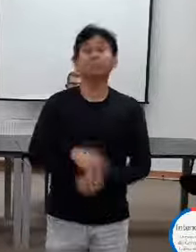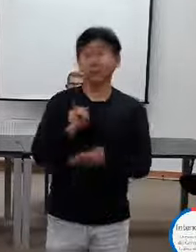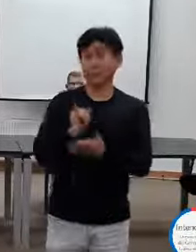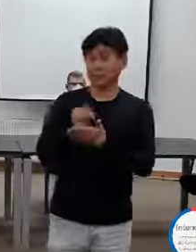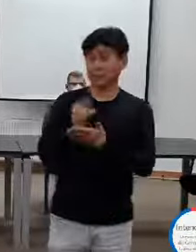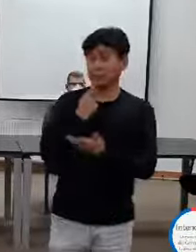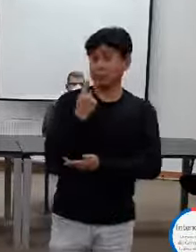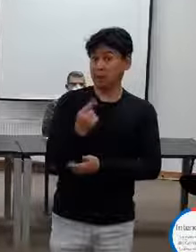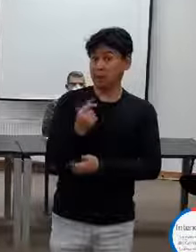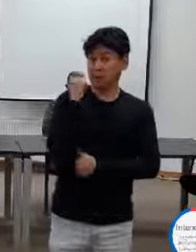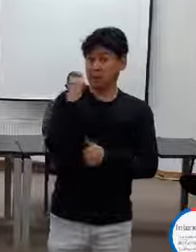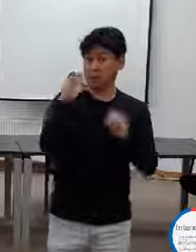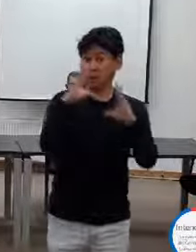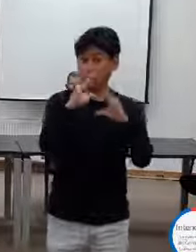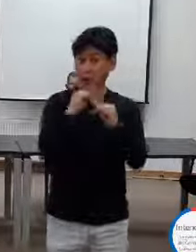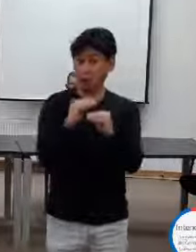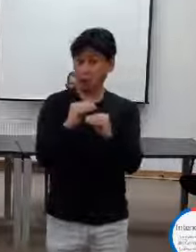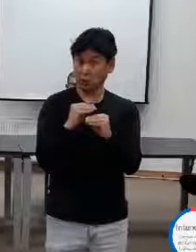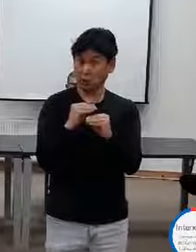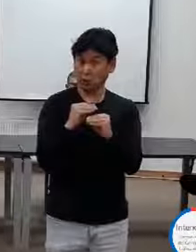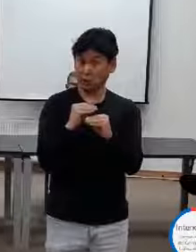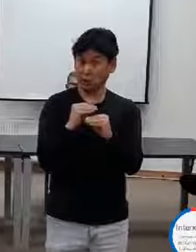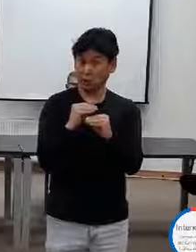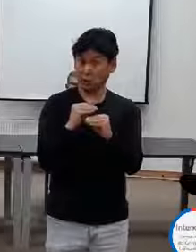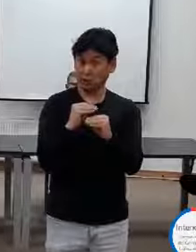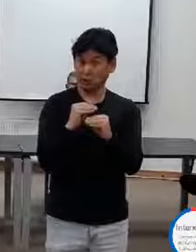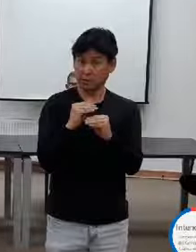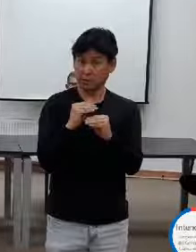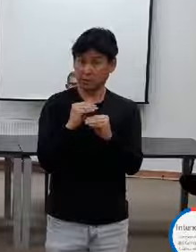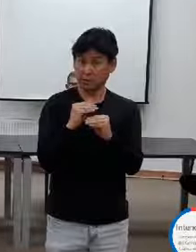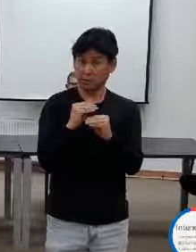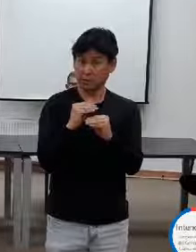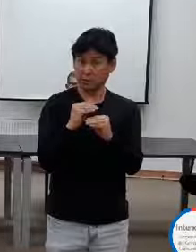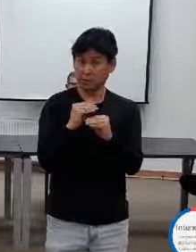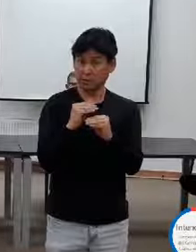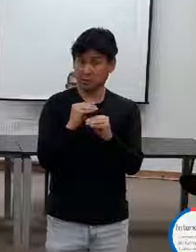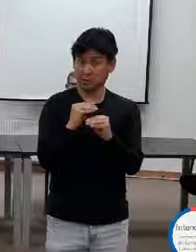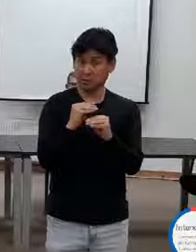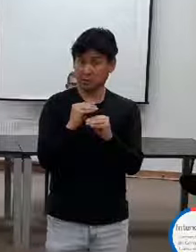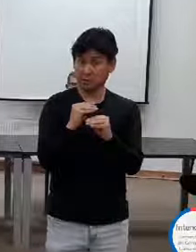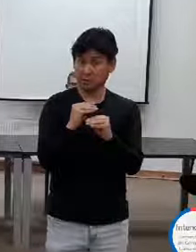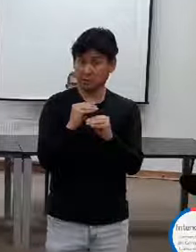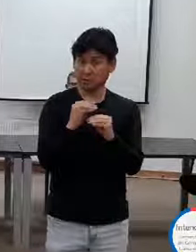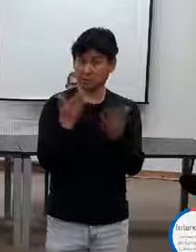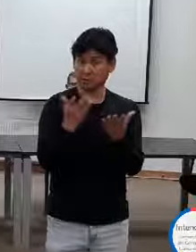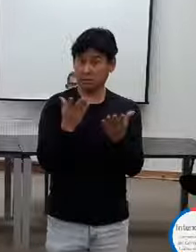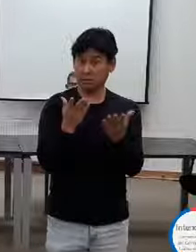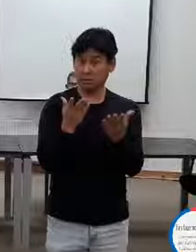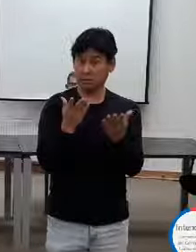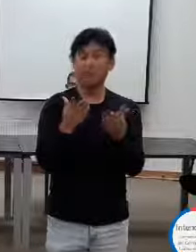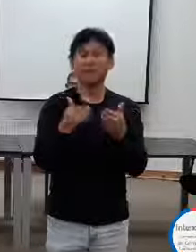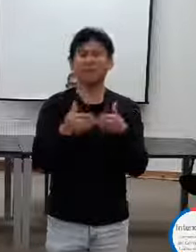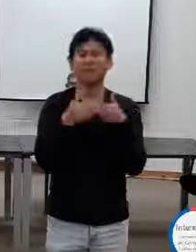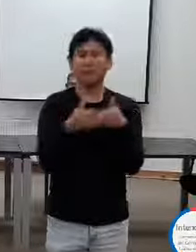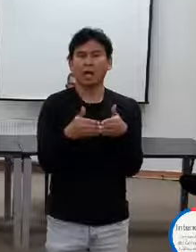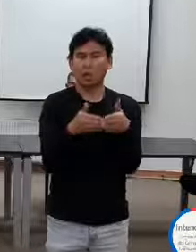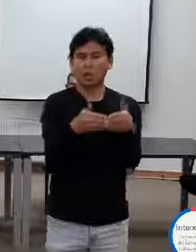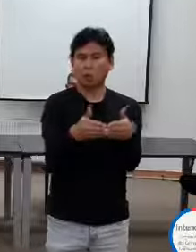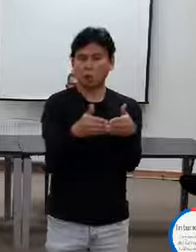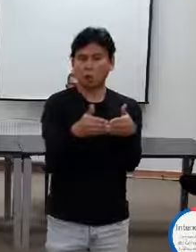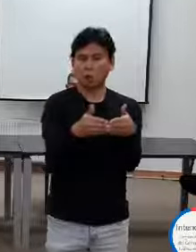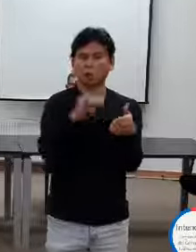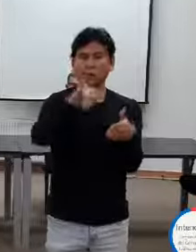Intendenta, anoche la, ¿cómo se llama? Yacaz, el transportador Yacaz, la Barcaza, eso, disculpe,